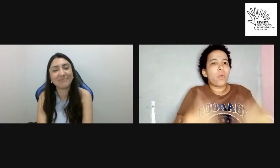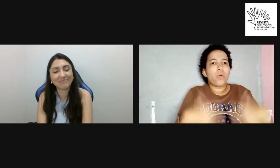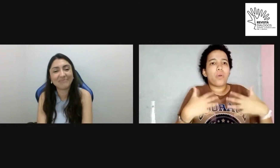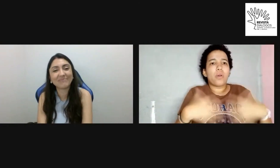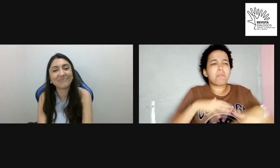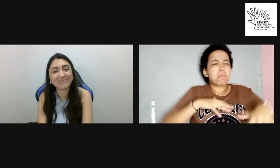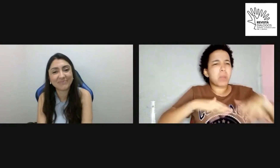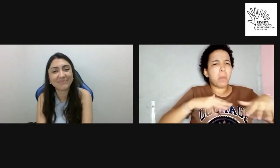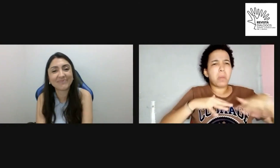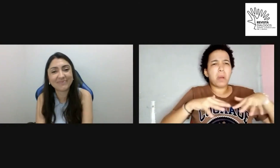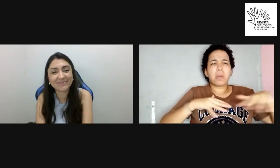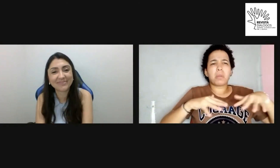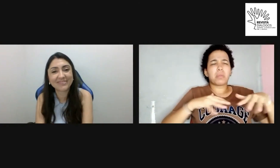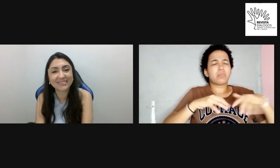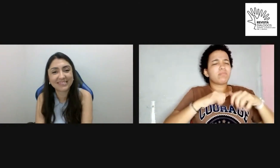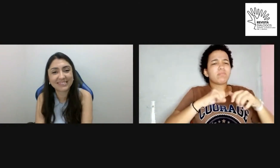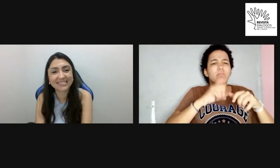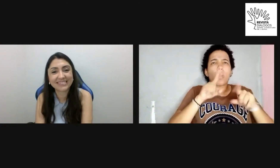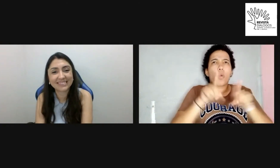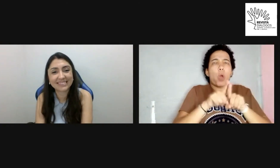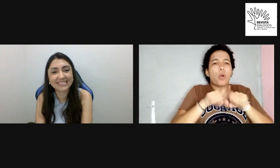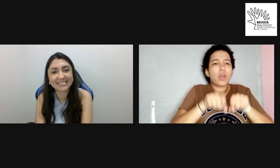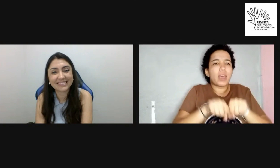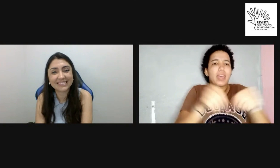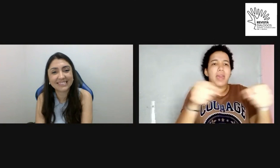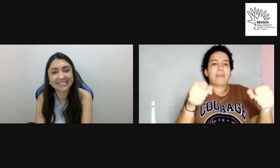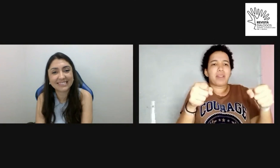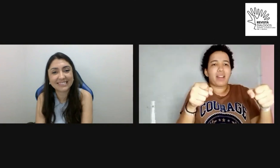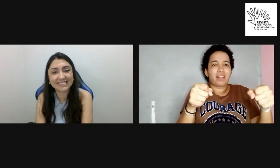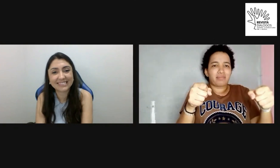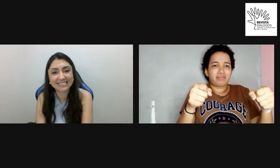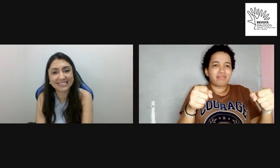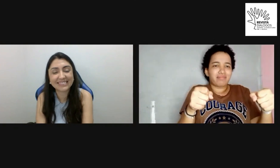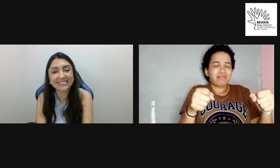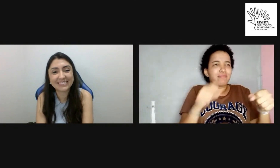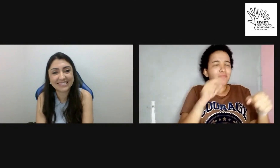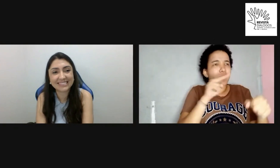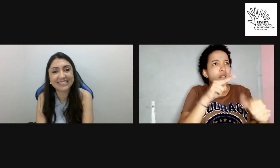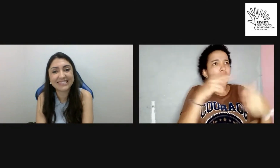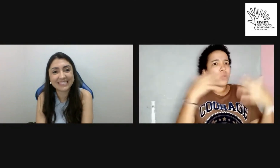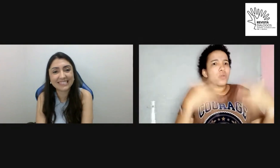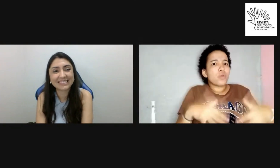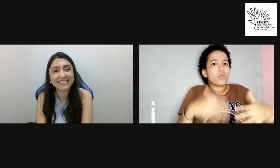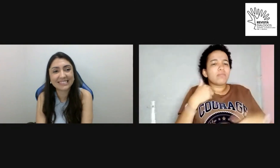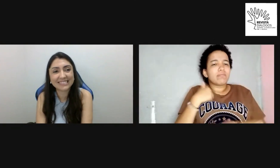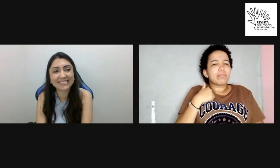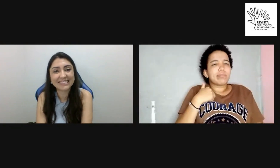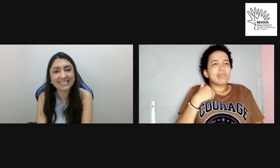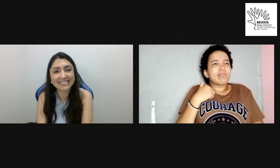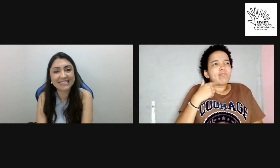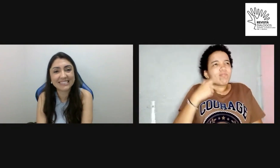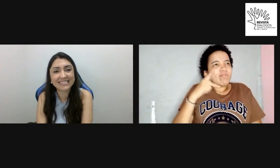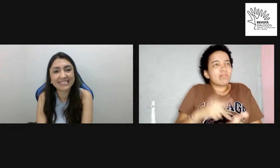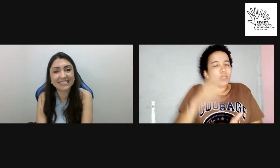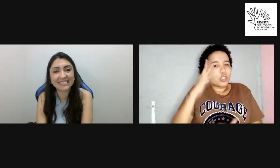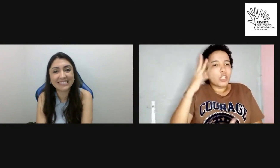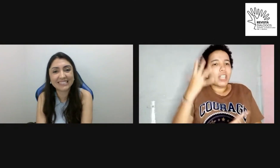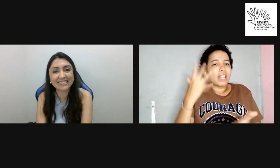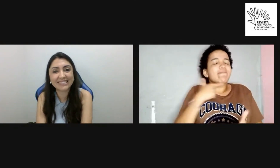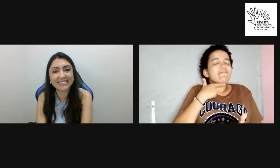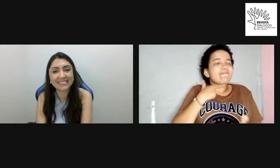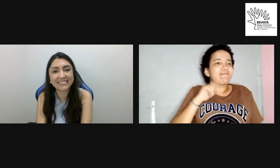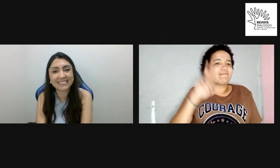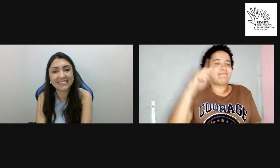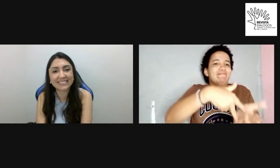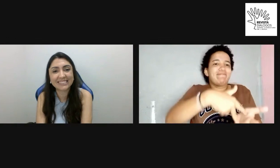quero impactá-los, quebrar algumas barreiras, despertar o interesse deles. É isso que eu